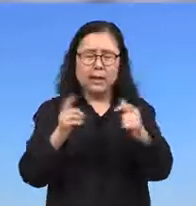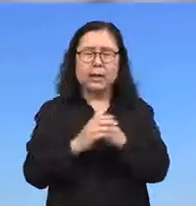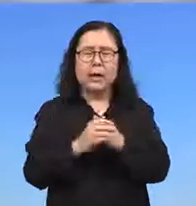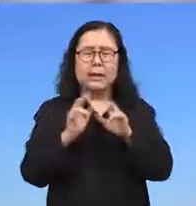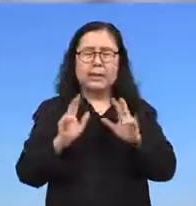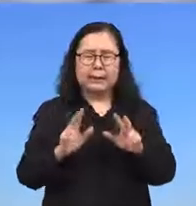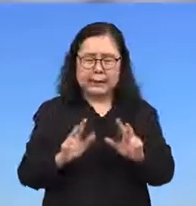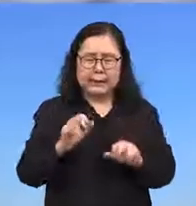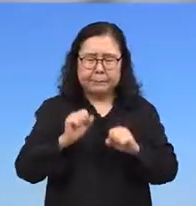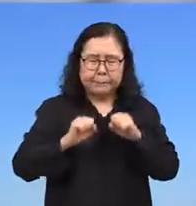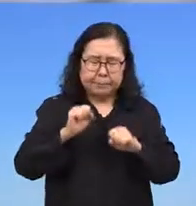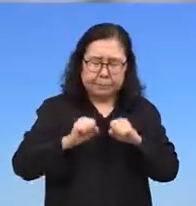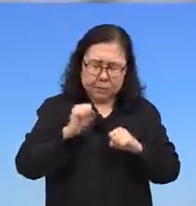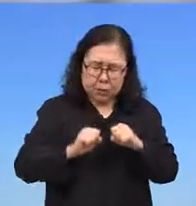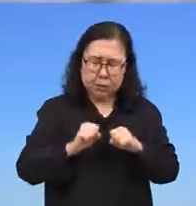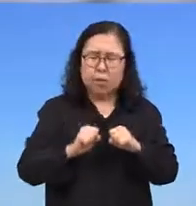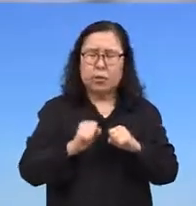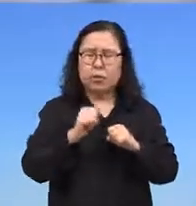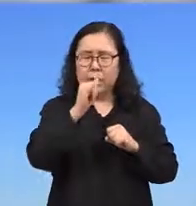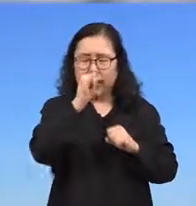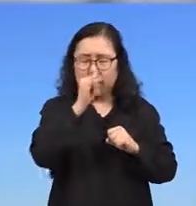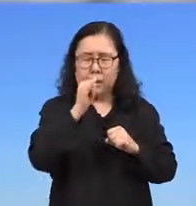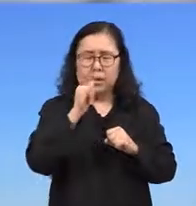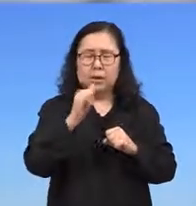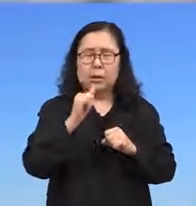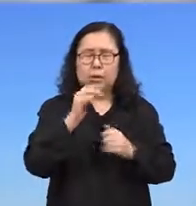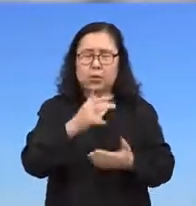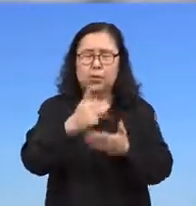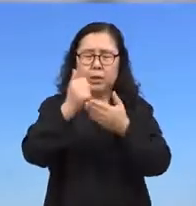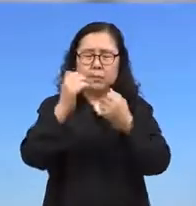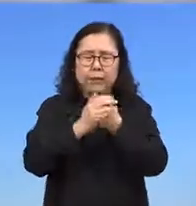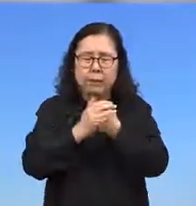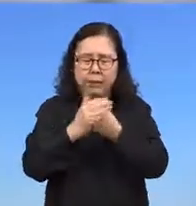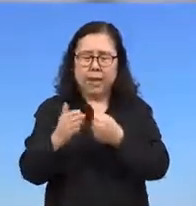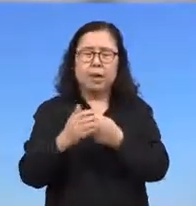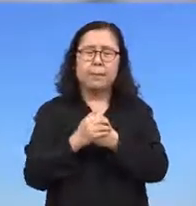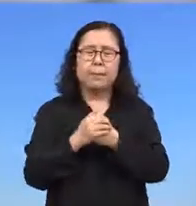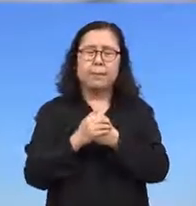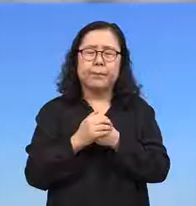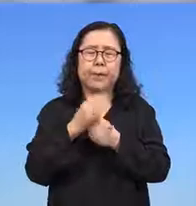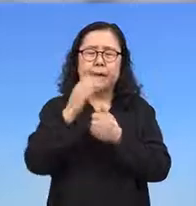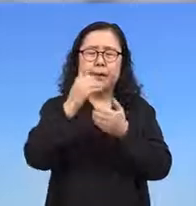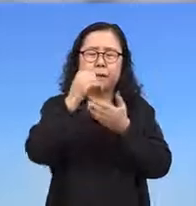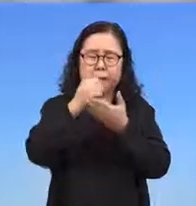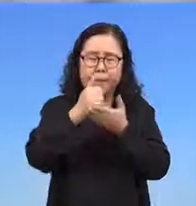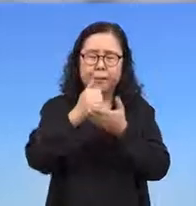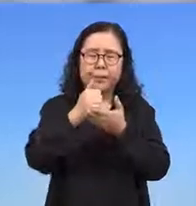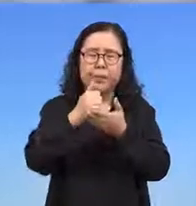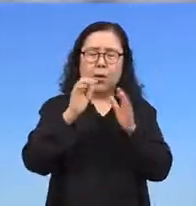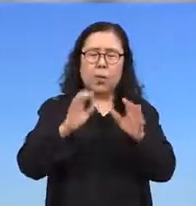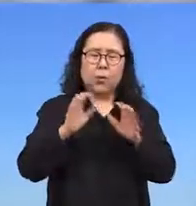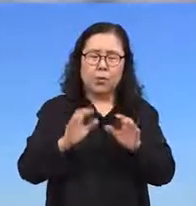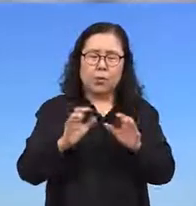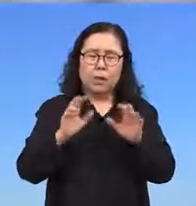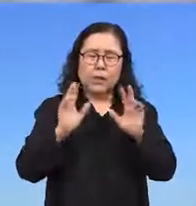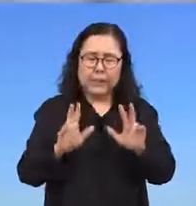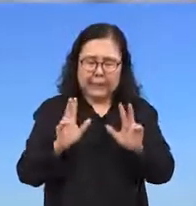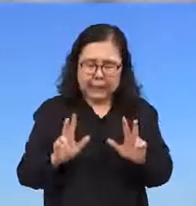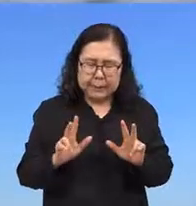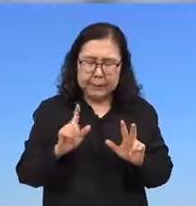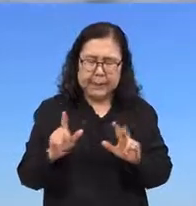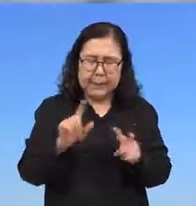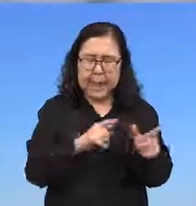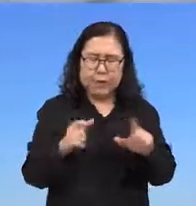아니라 오늘 역동적으로 일하시는 오늘 일하시는 그 주님으로 말미암아 하나님,